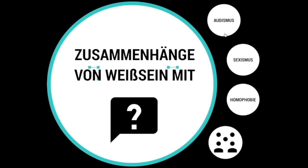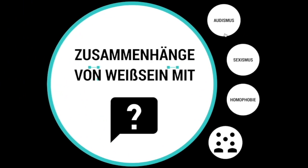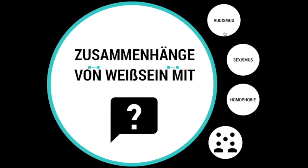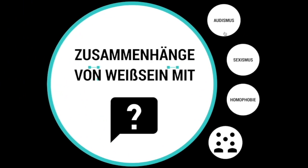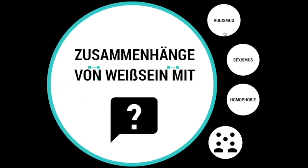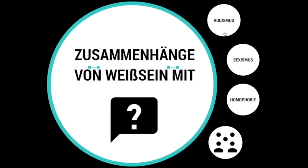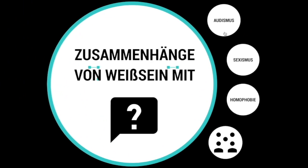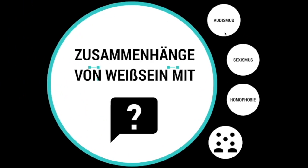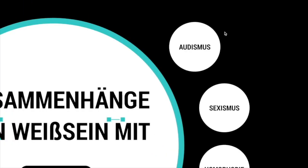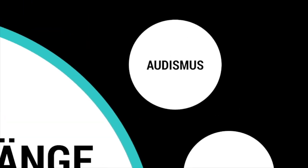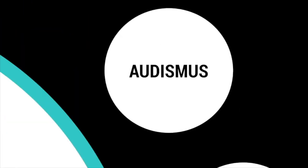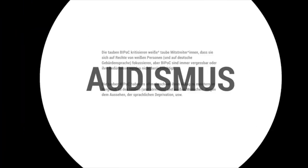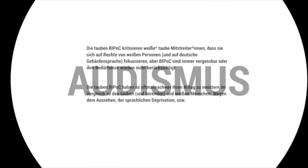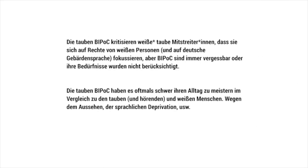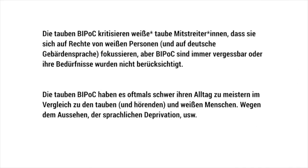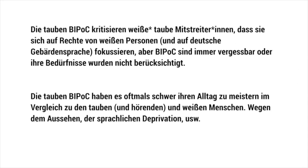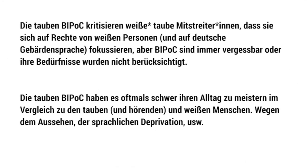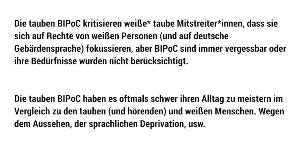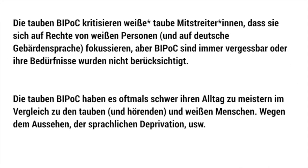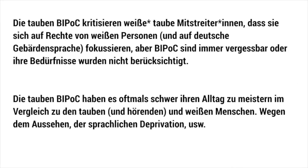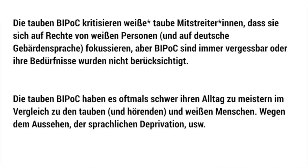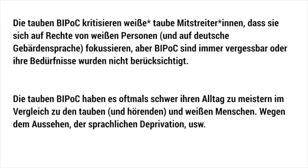und Intersektionalität.